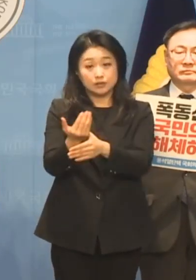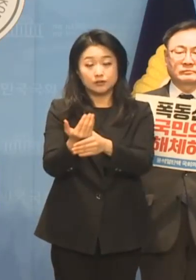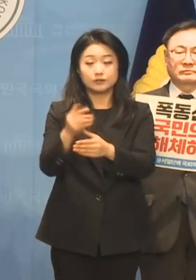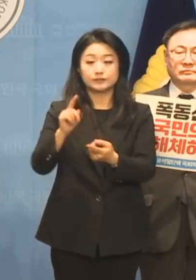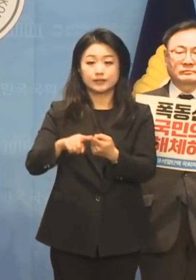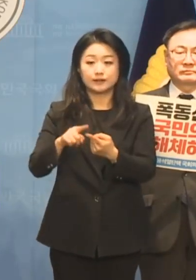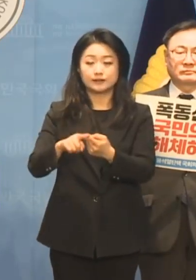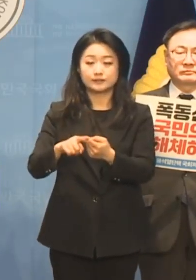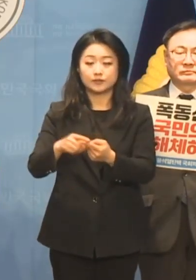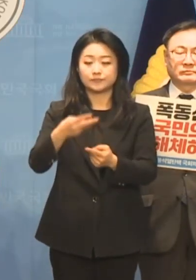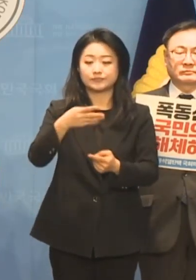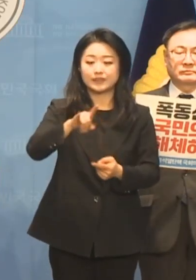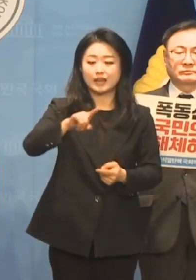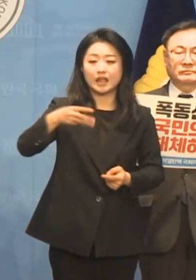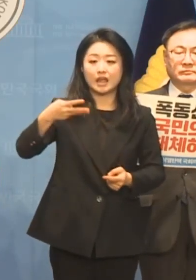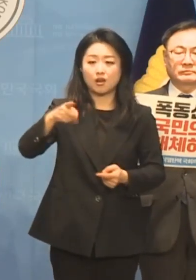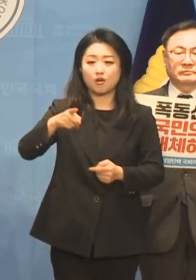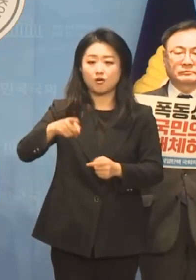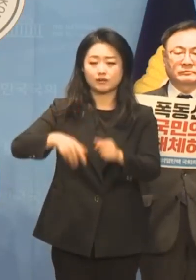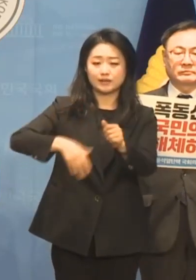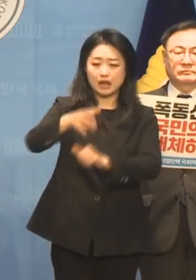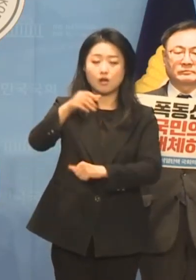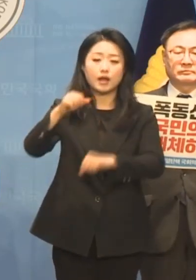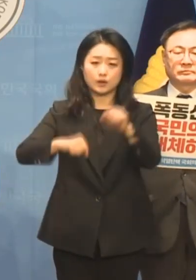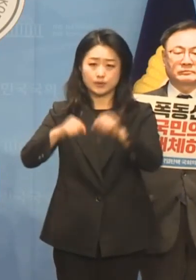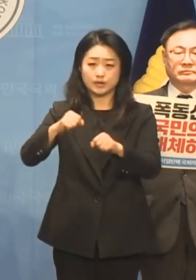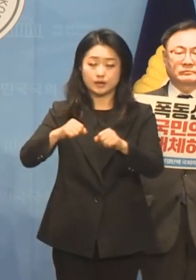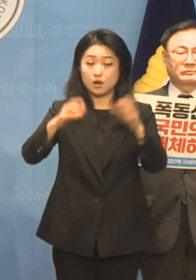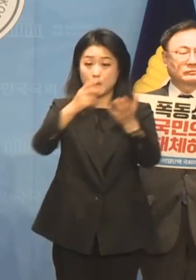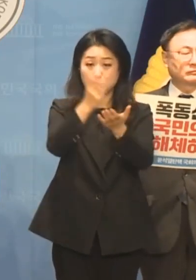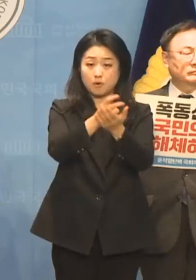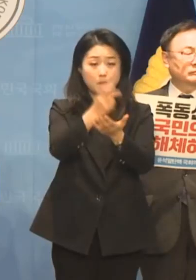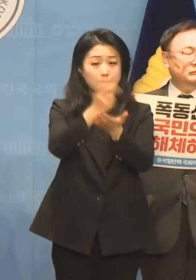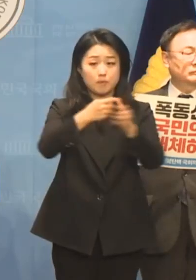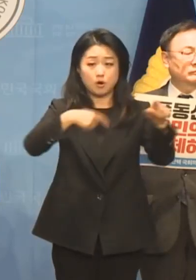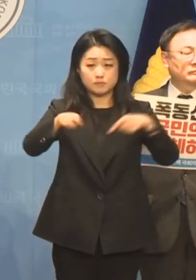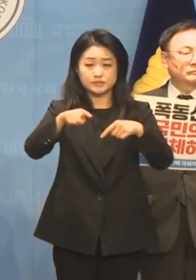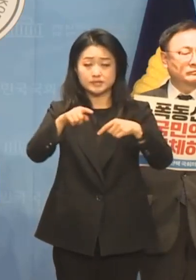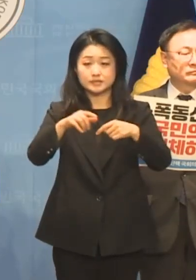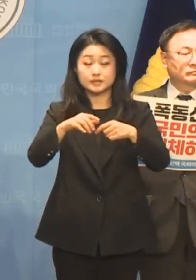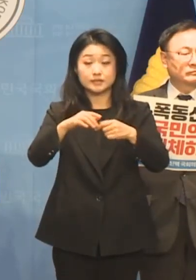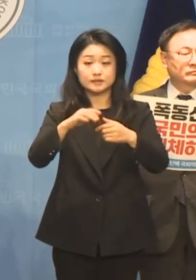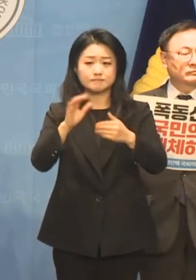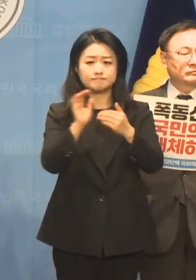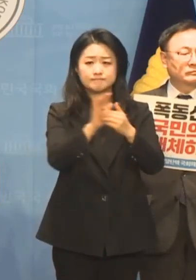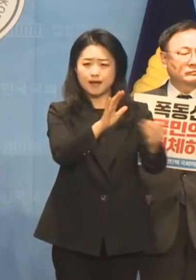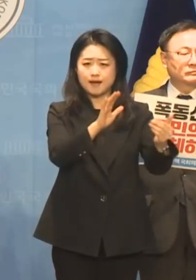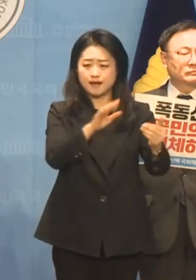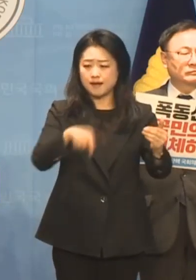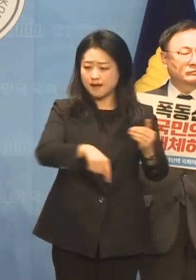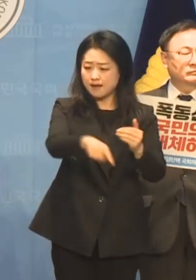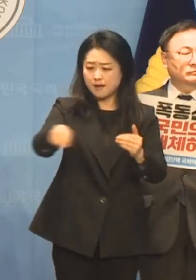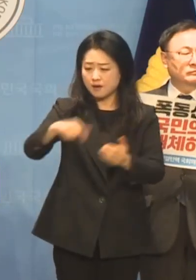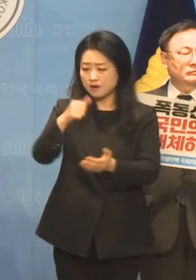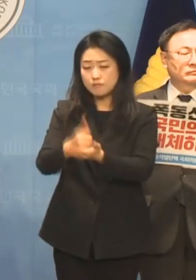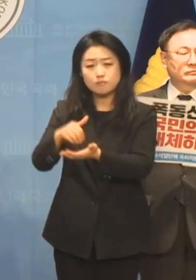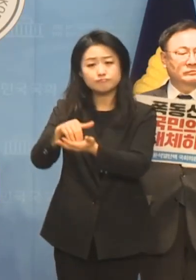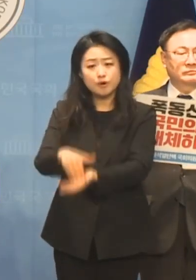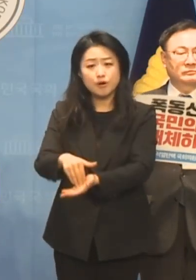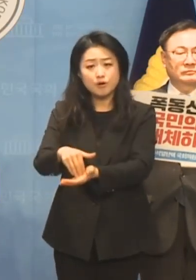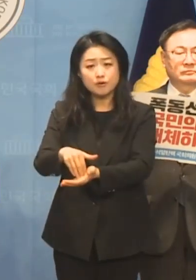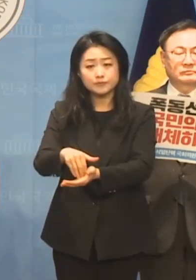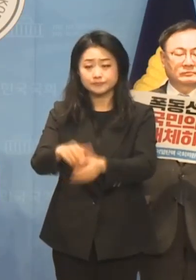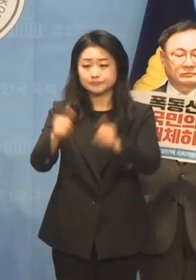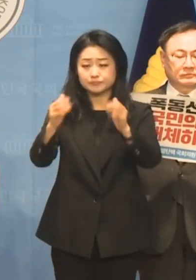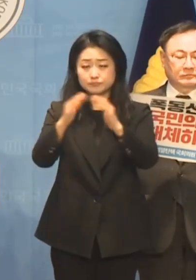명백한 테러 행위입니다. 헌법과 법치주의를 정면으로 부정한 중대 범죄입니다. 폭도들은 단지